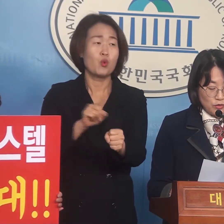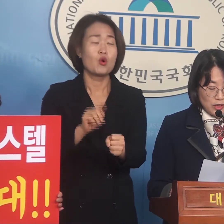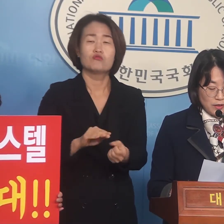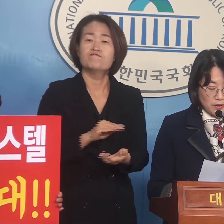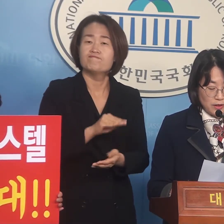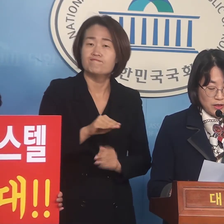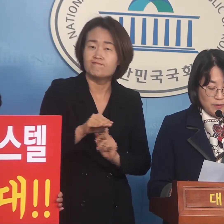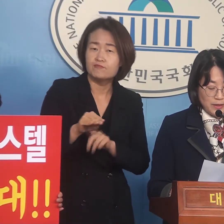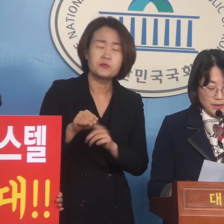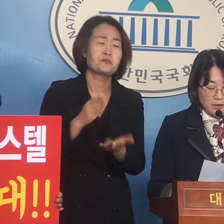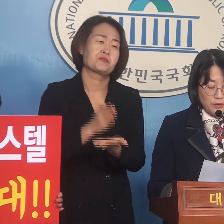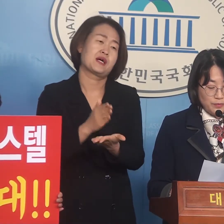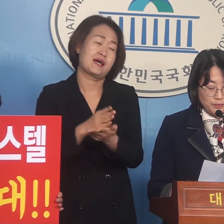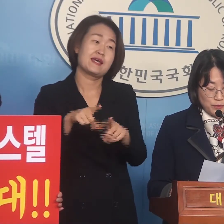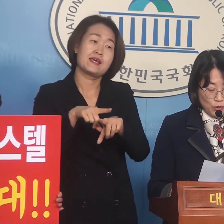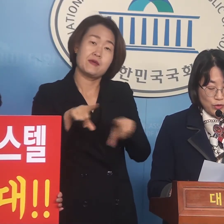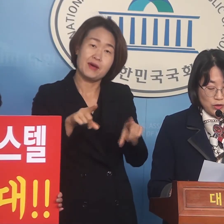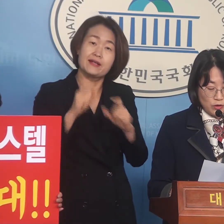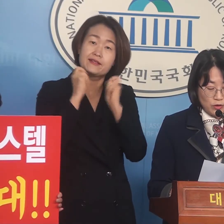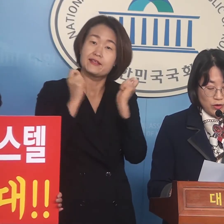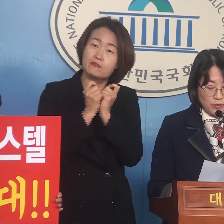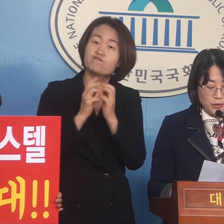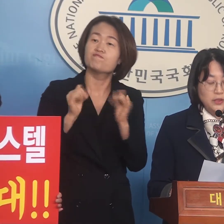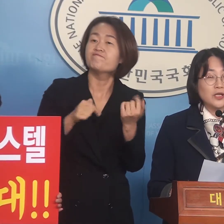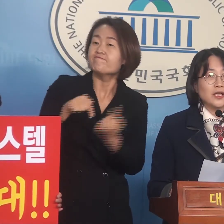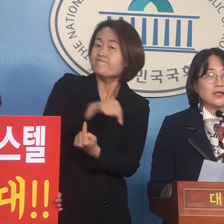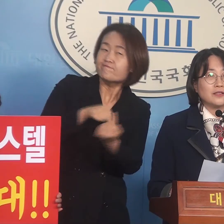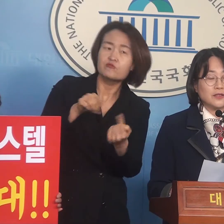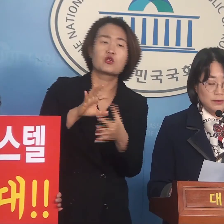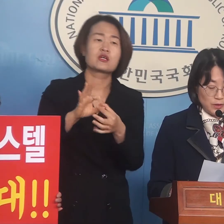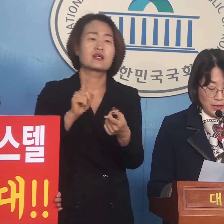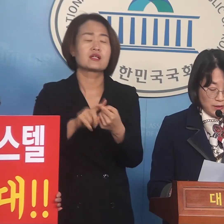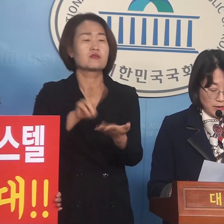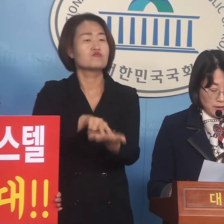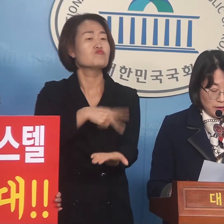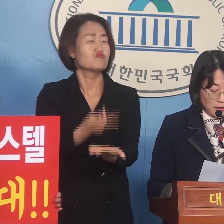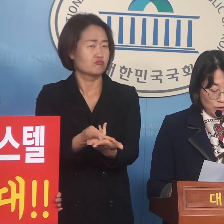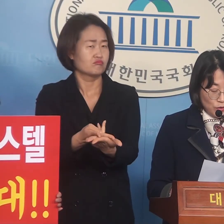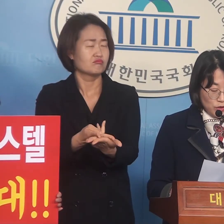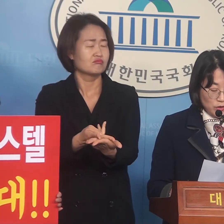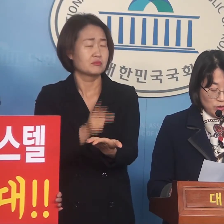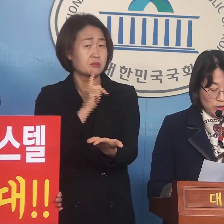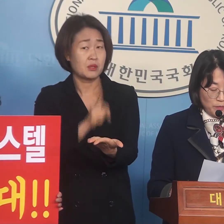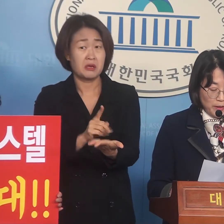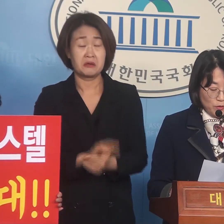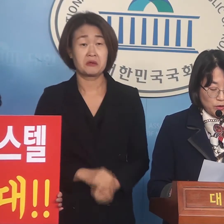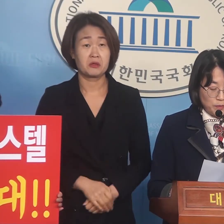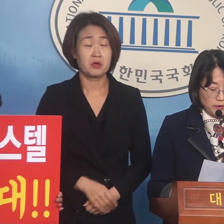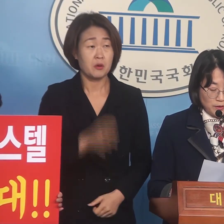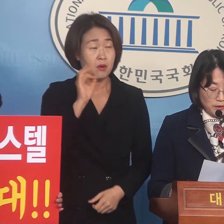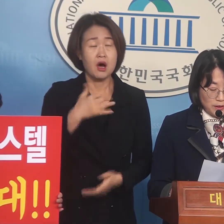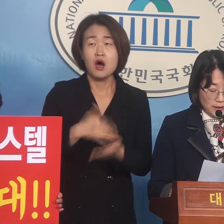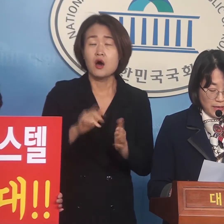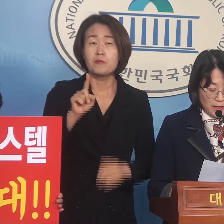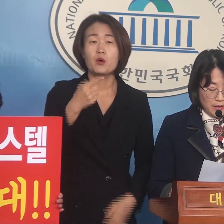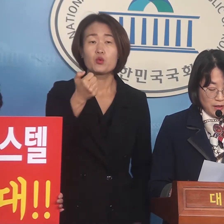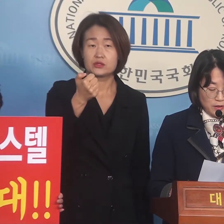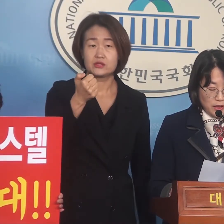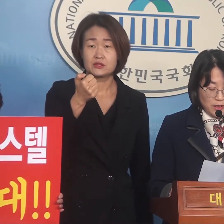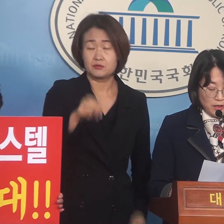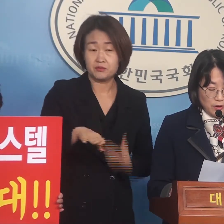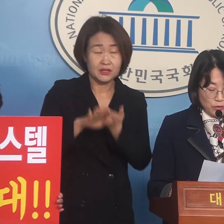자동차 정류장에서 일반 상업 용지로 변경해달라는 것입니다. 용적률 150%